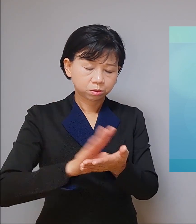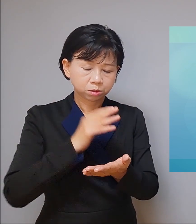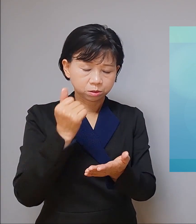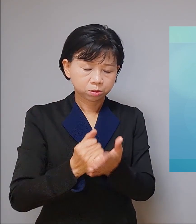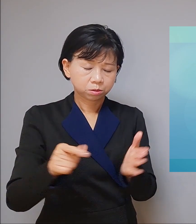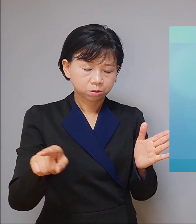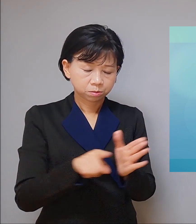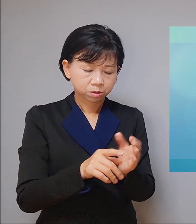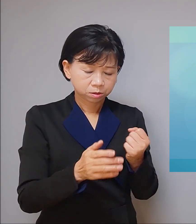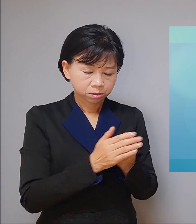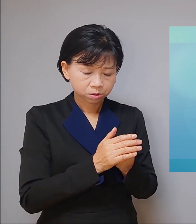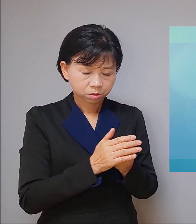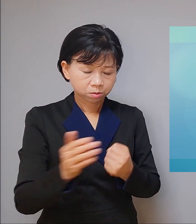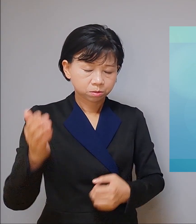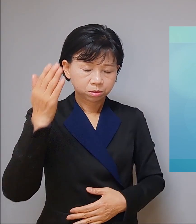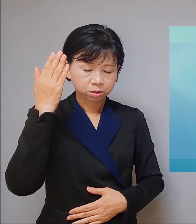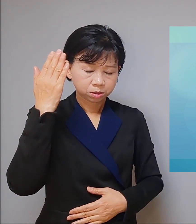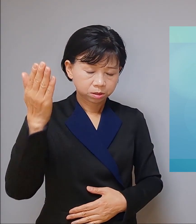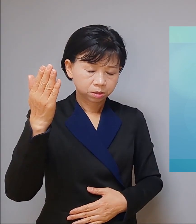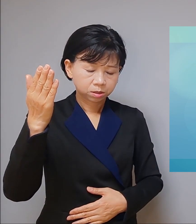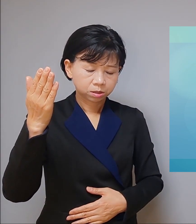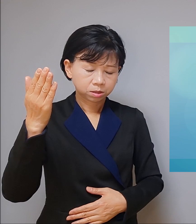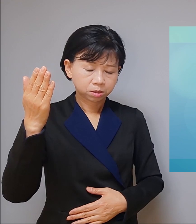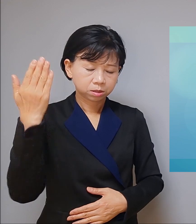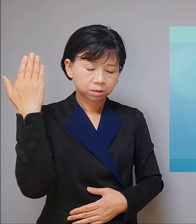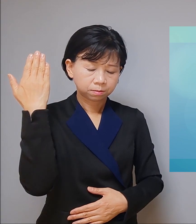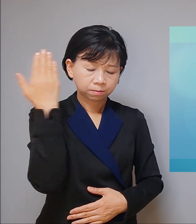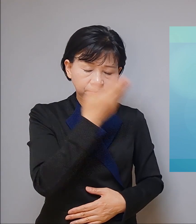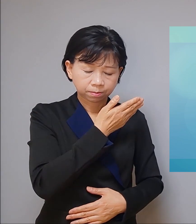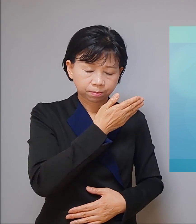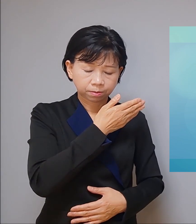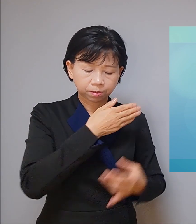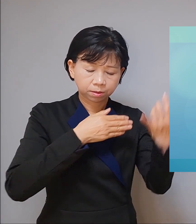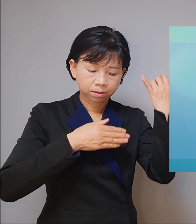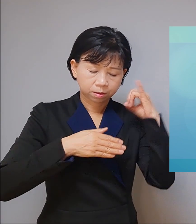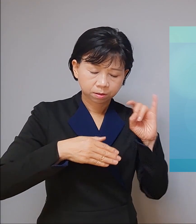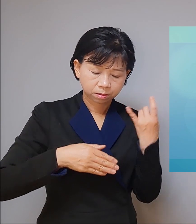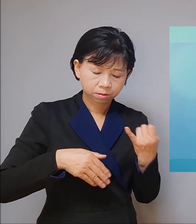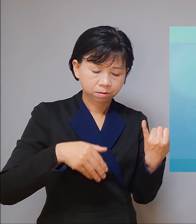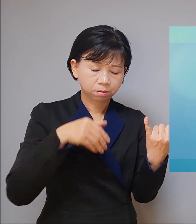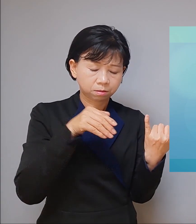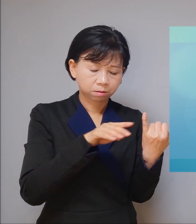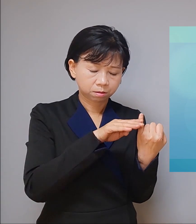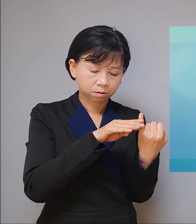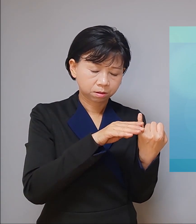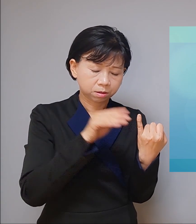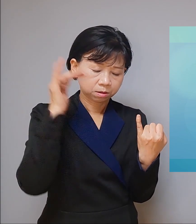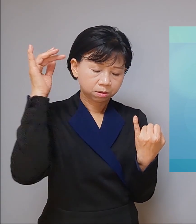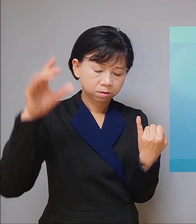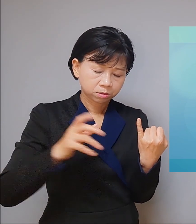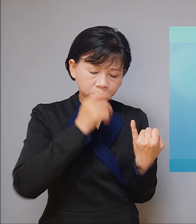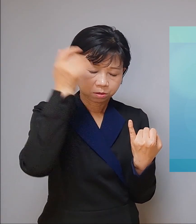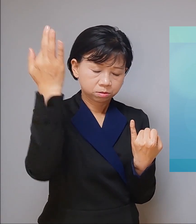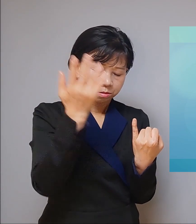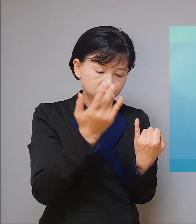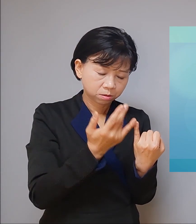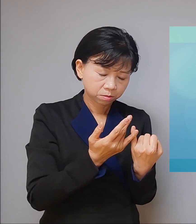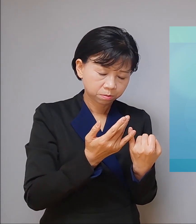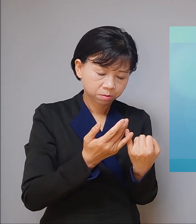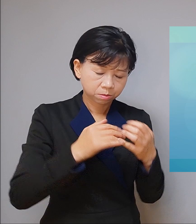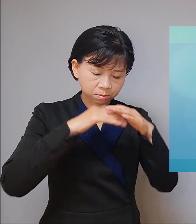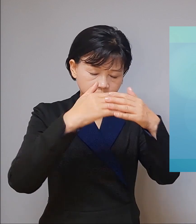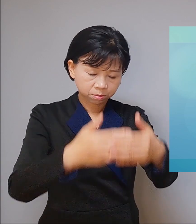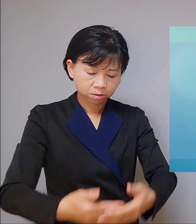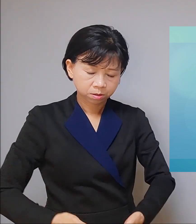예수 그리스도를 믿사오니 이는 성령으로 잉태하사 동정녀 마리아에게 나시고 본디오 빌라도에게